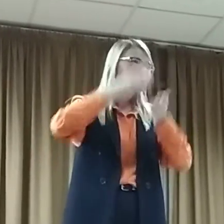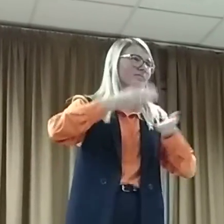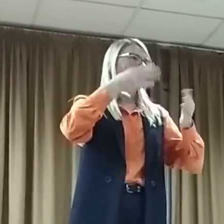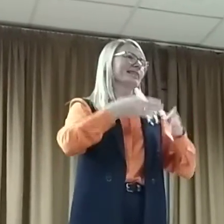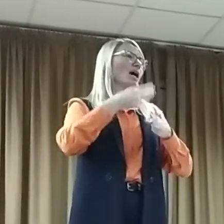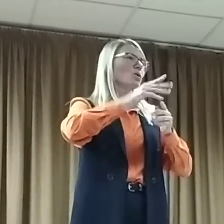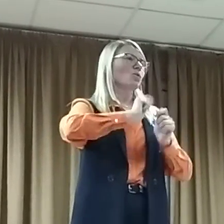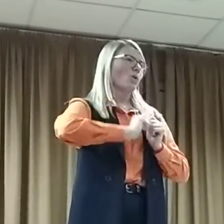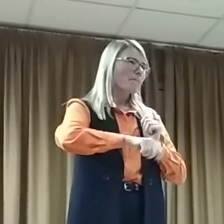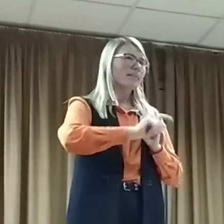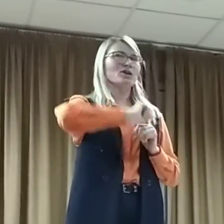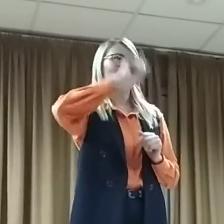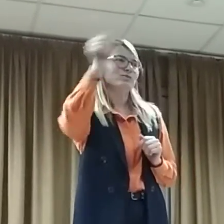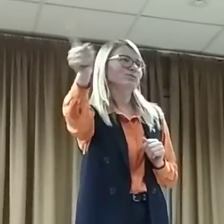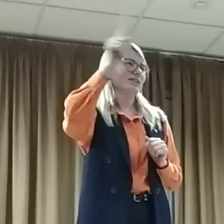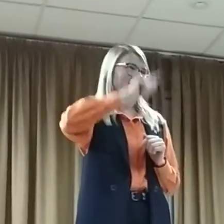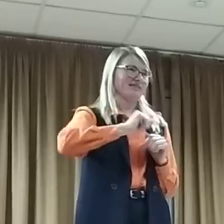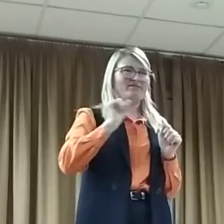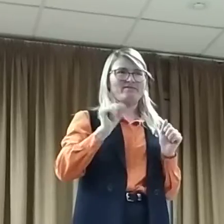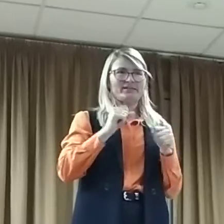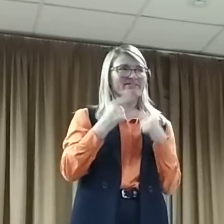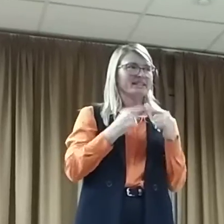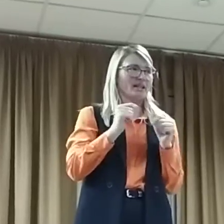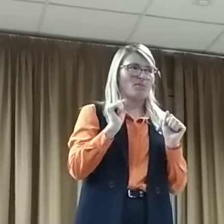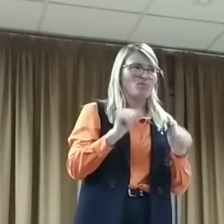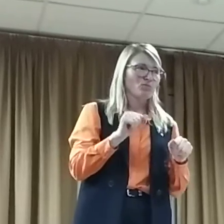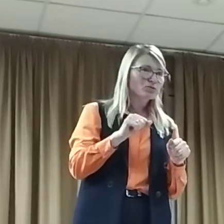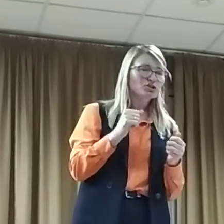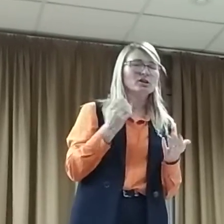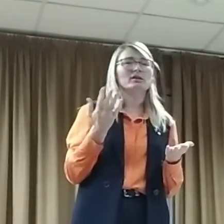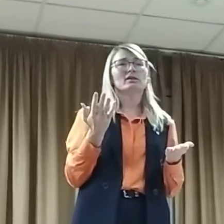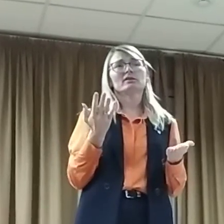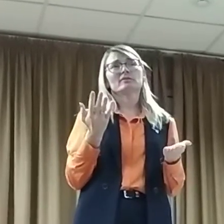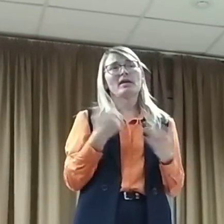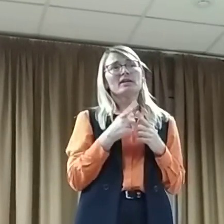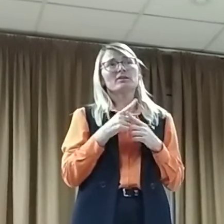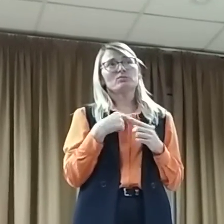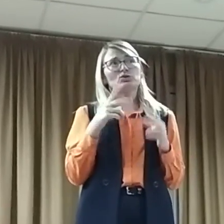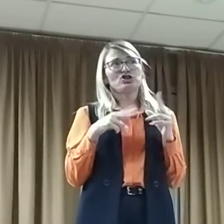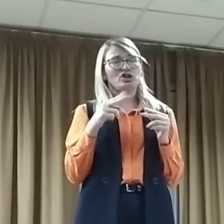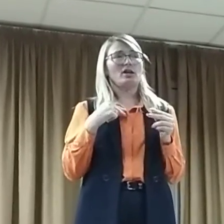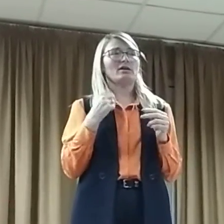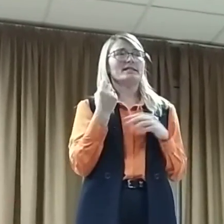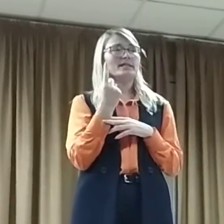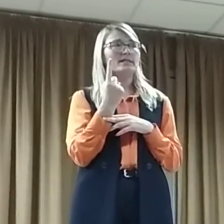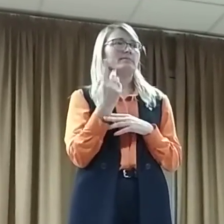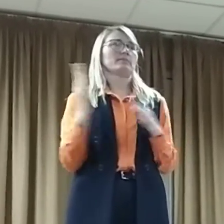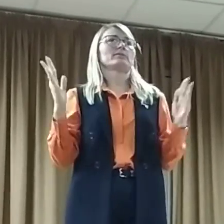что вы все издалека, нужно оплачивать работу туда-обратно, дорогу туда-обратно, мы не в